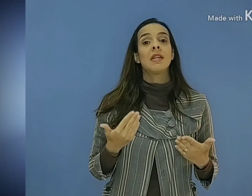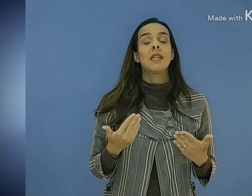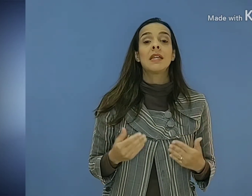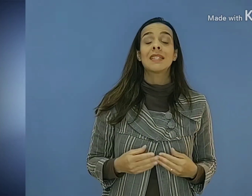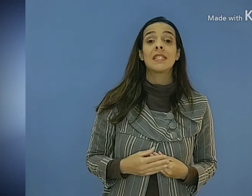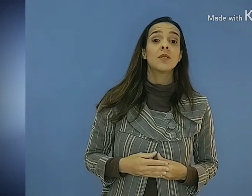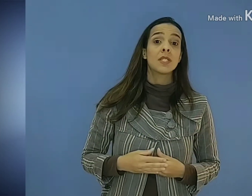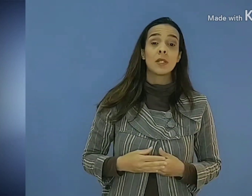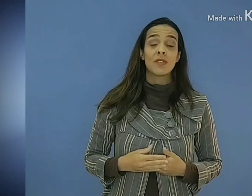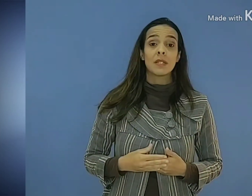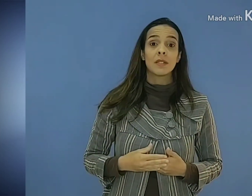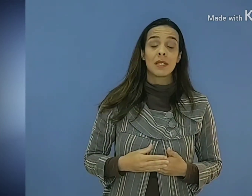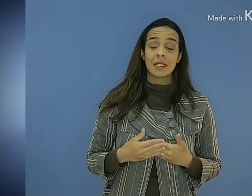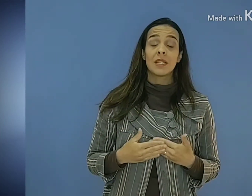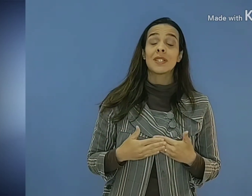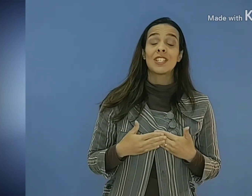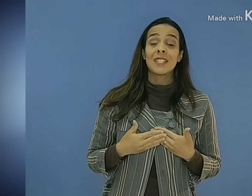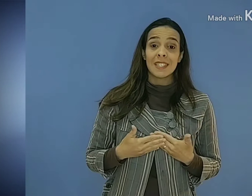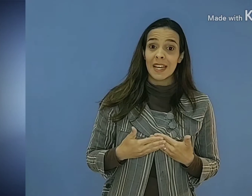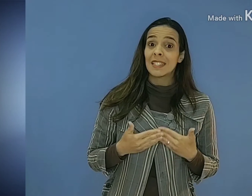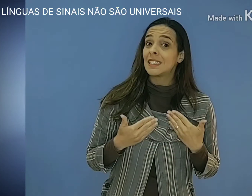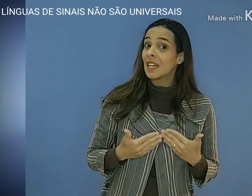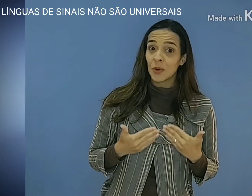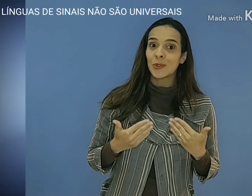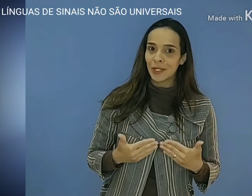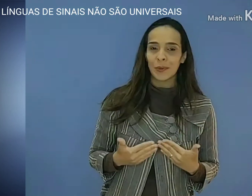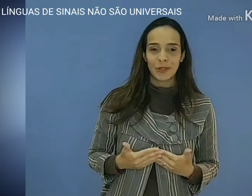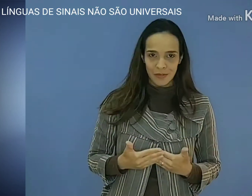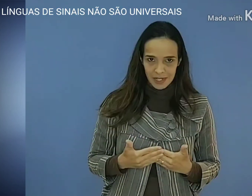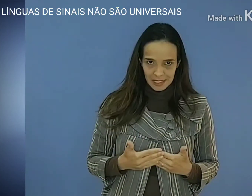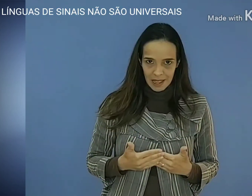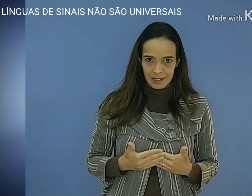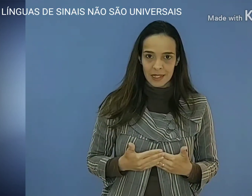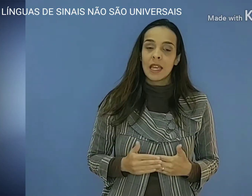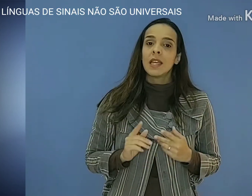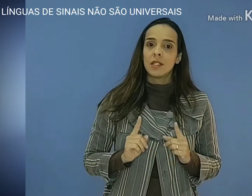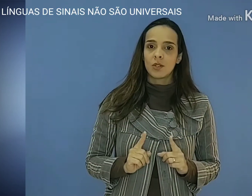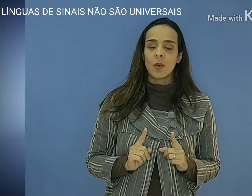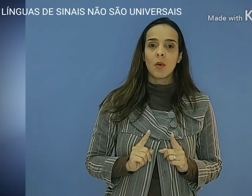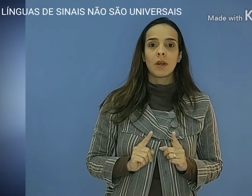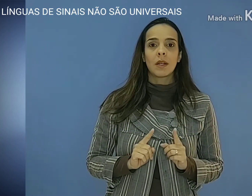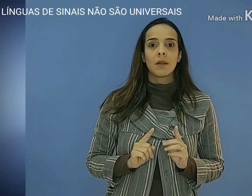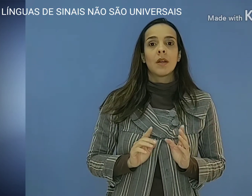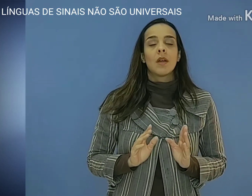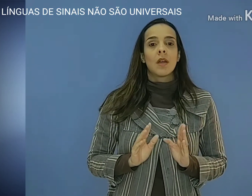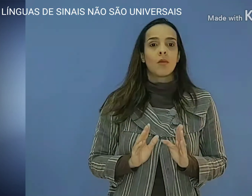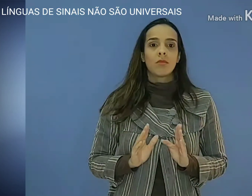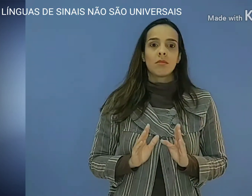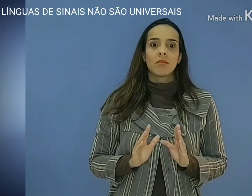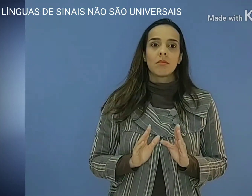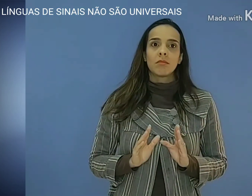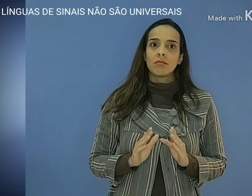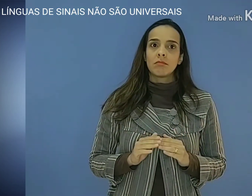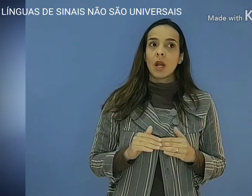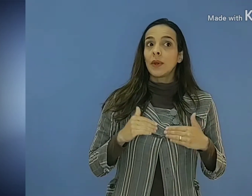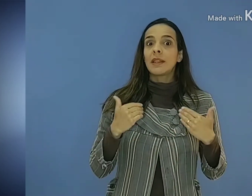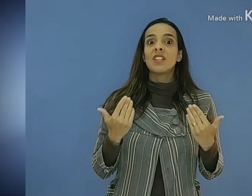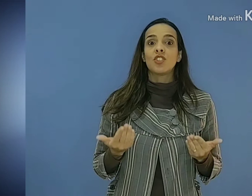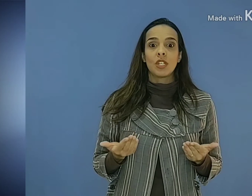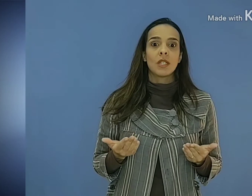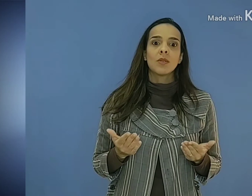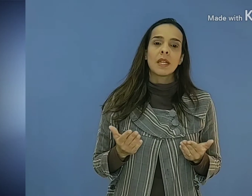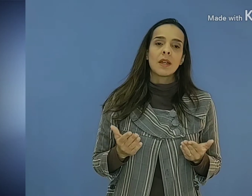vocês saberem que as línguas de sinais não são universais. Isso é um